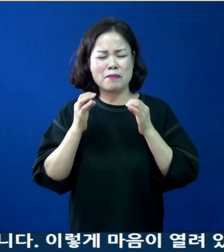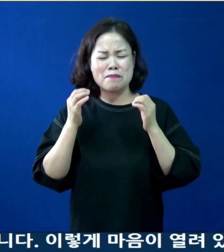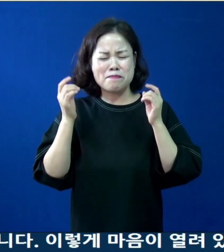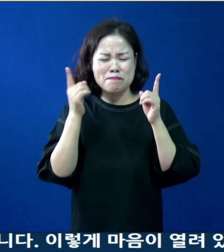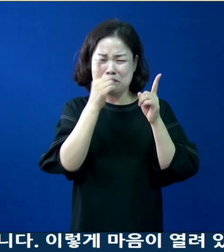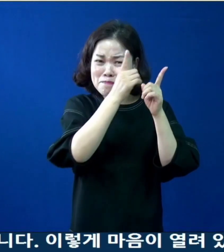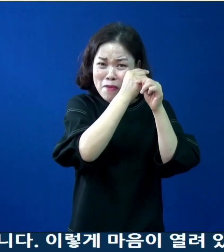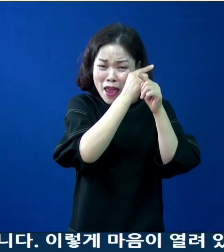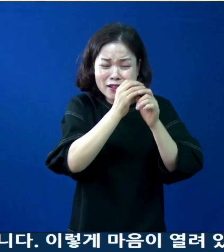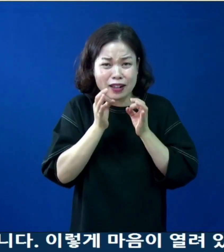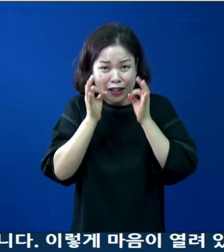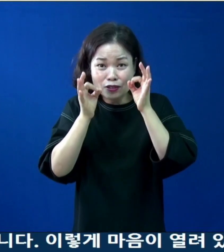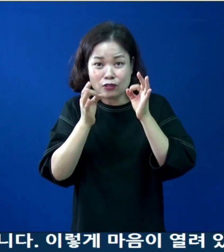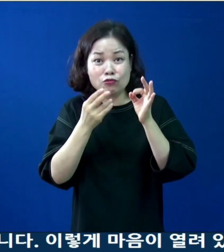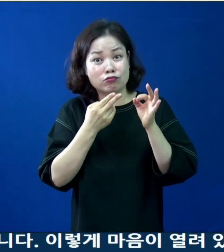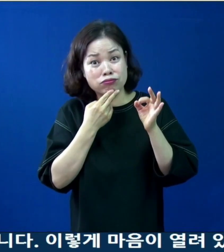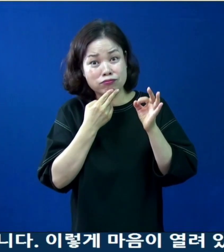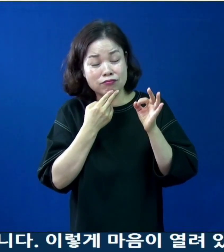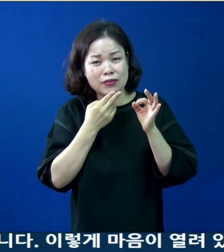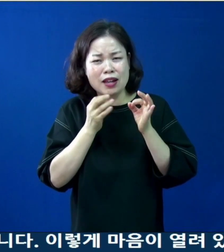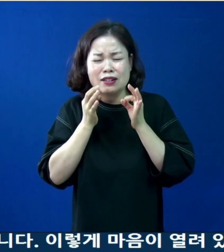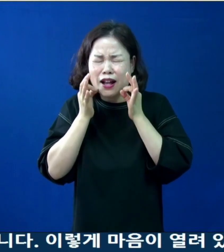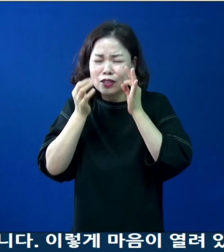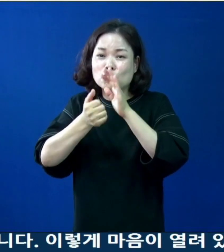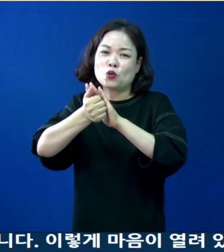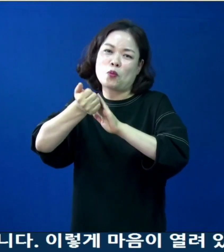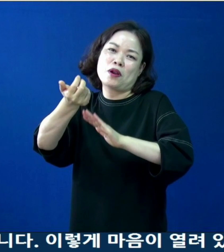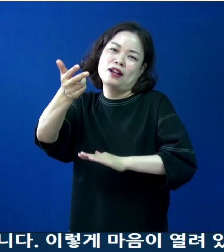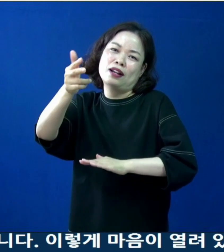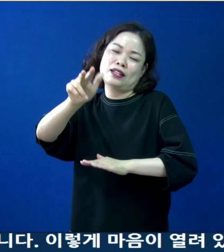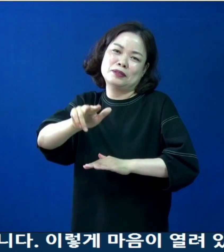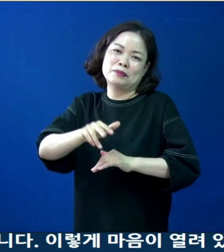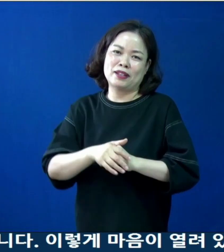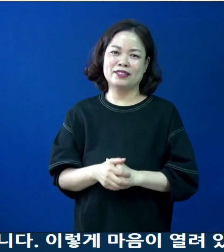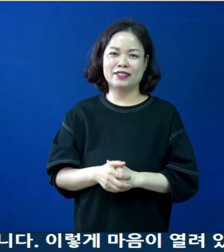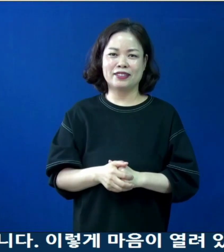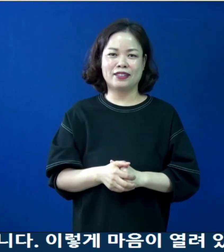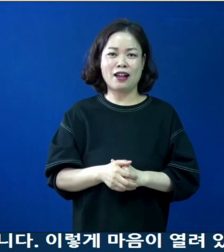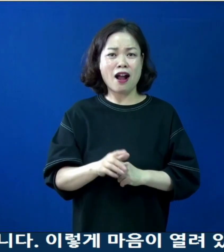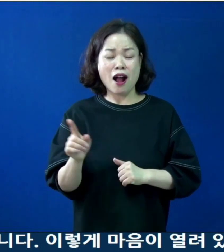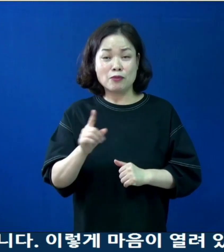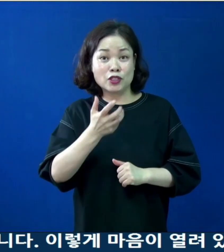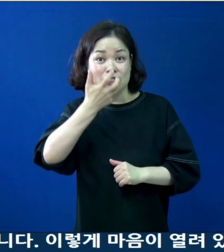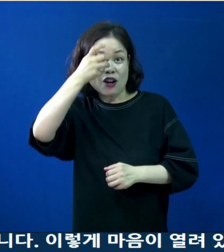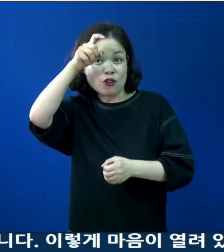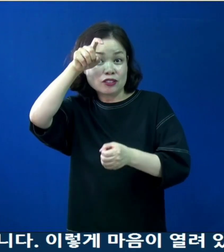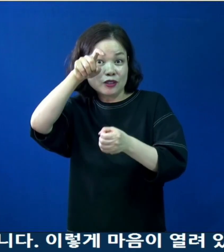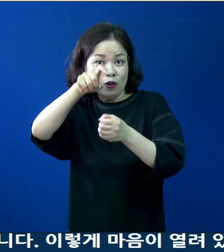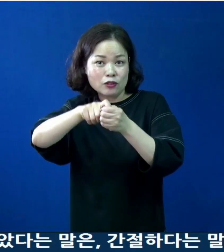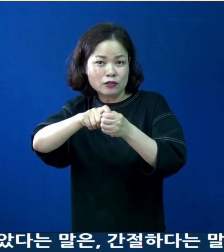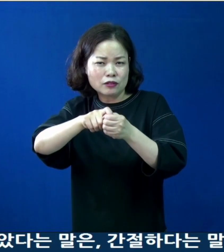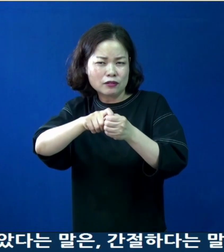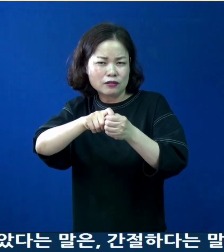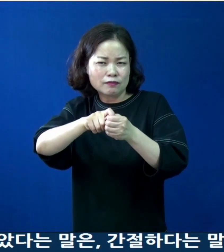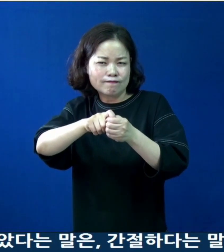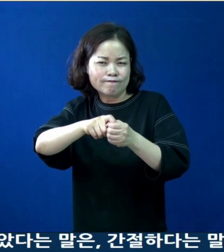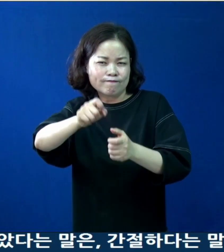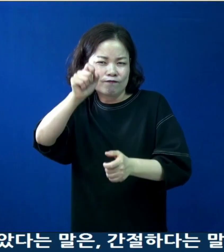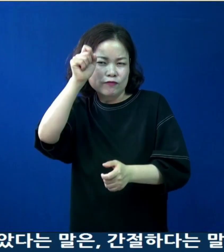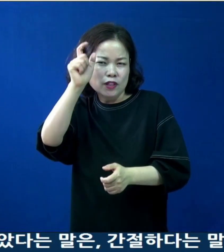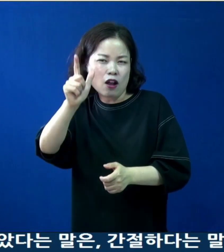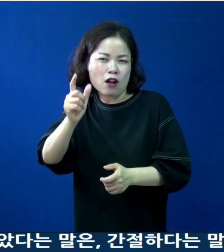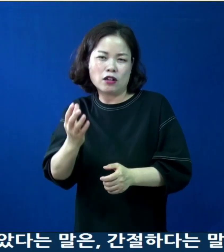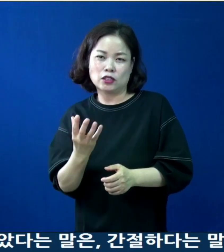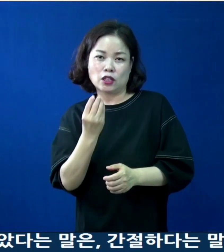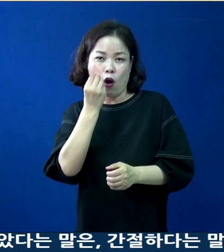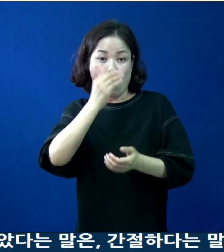없잖아요. 그죠? 간절하기를 소망하지만 우리가 사실 아무리 영적으로 발전해서 성화된